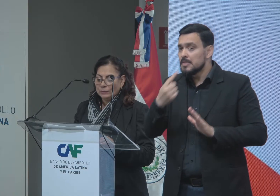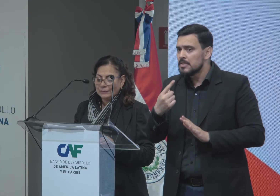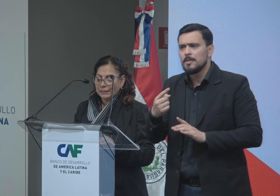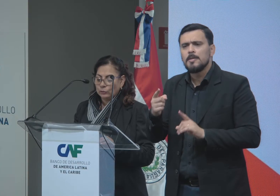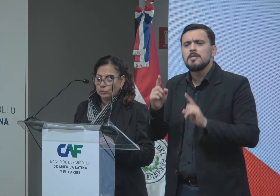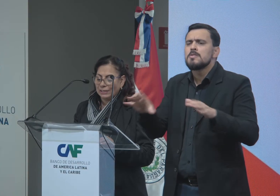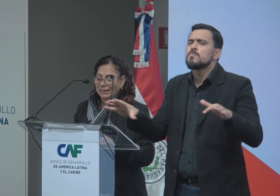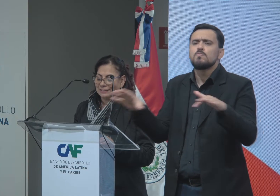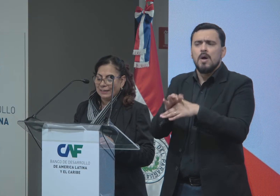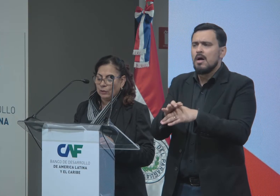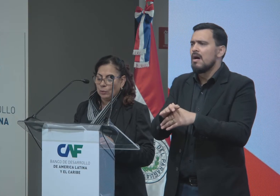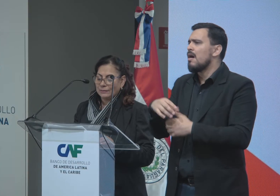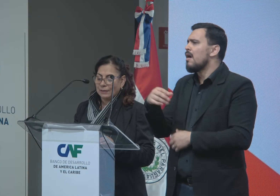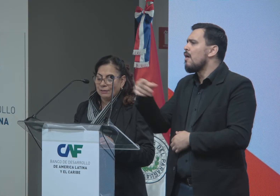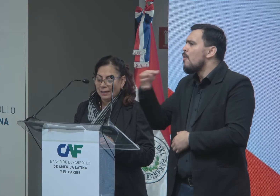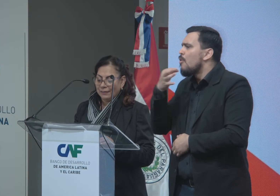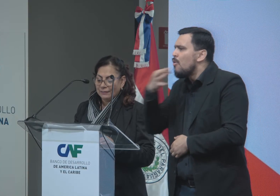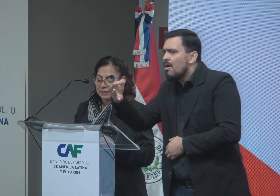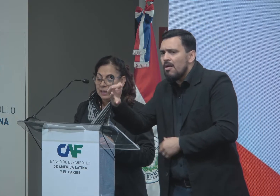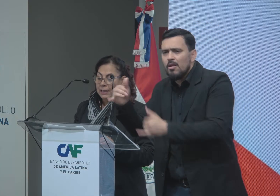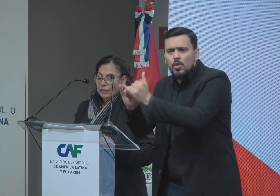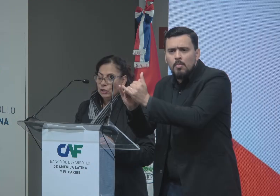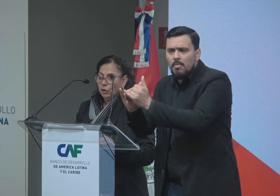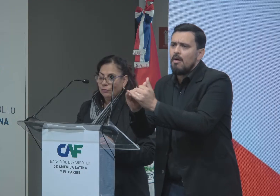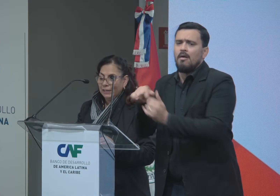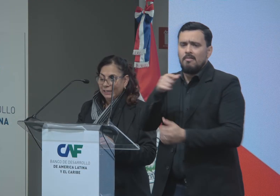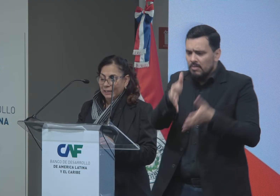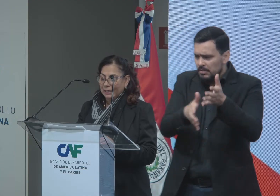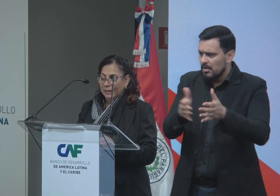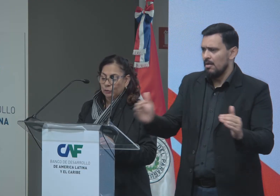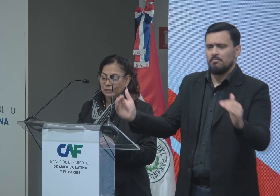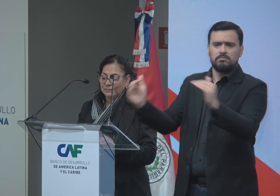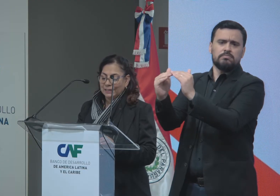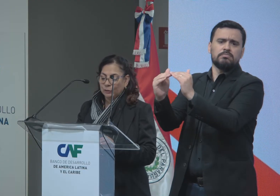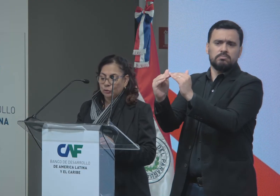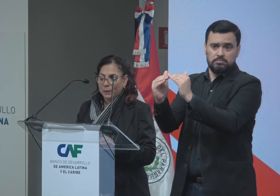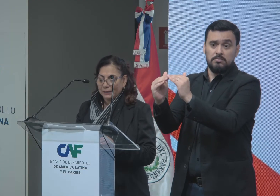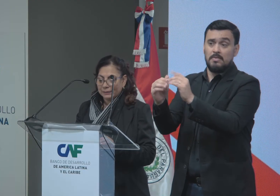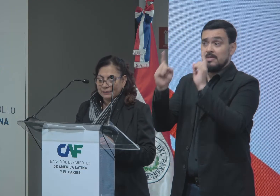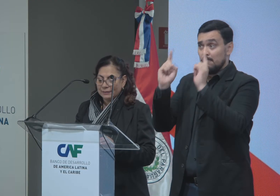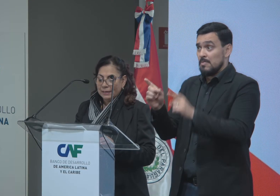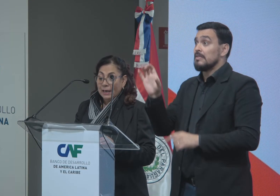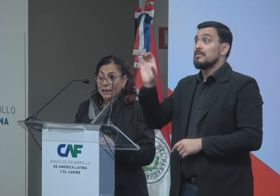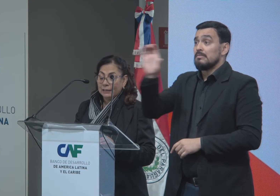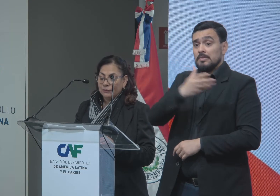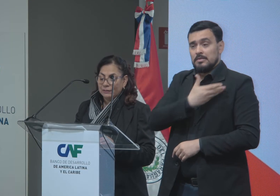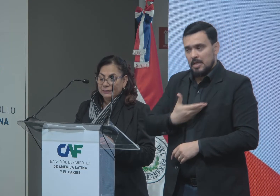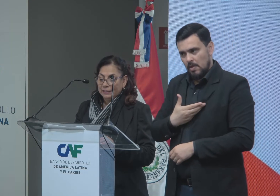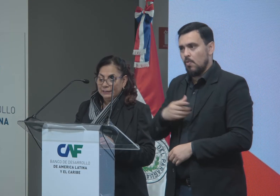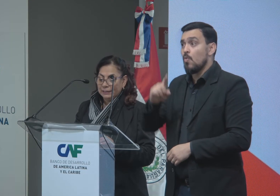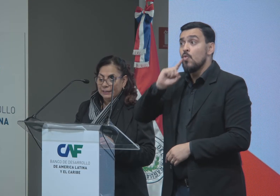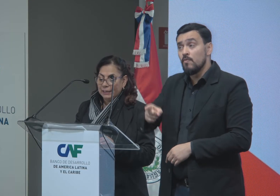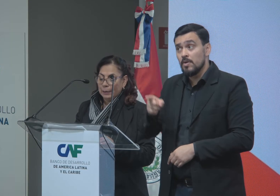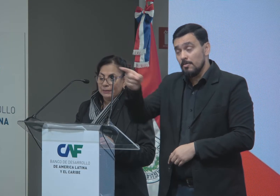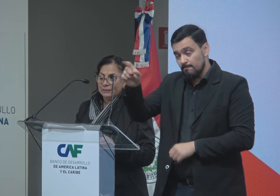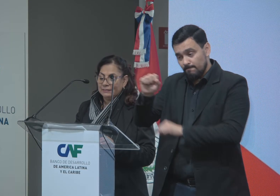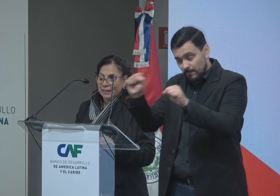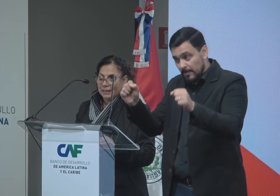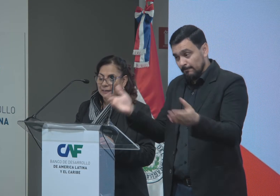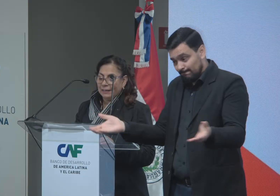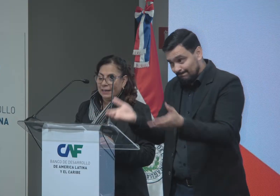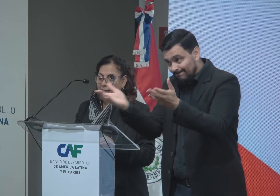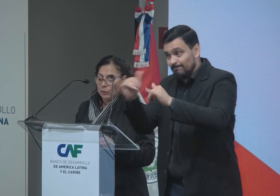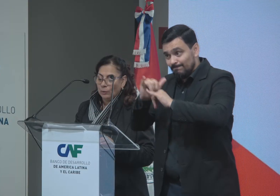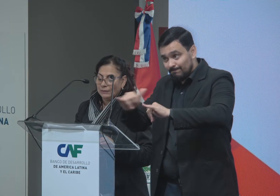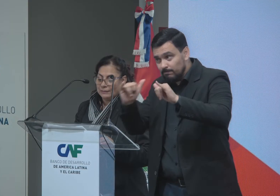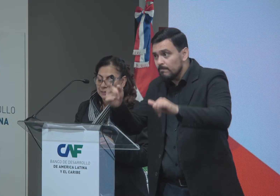mismo estatus que las lenguas habladas y obliga a los Estados partes a que faciliten el aprendizaje